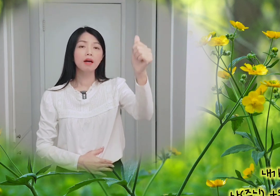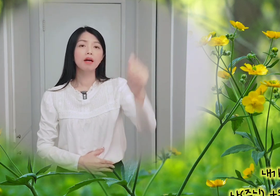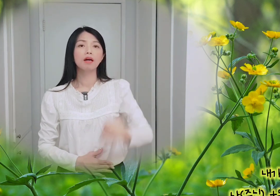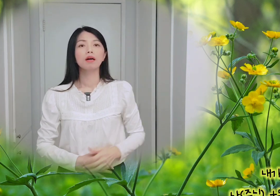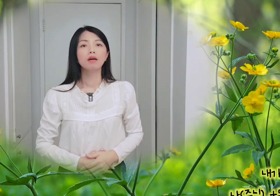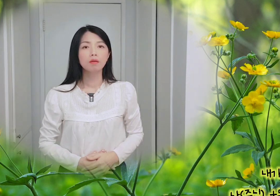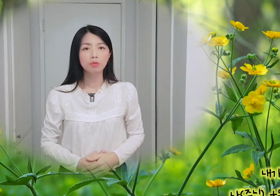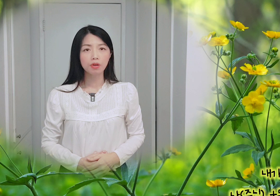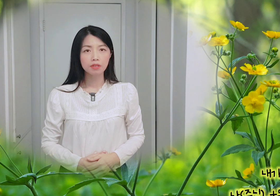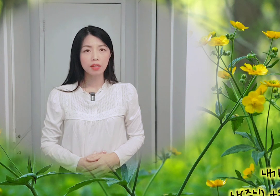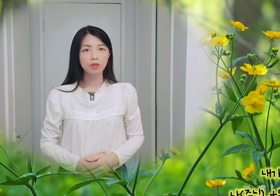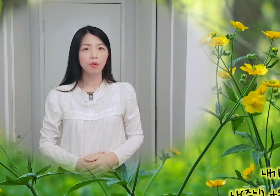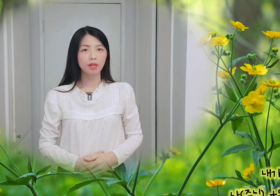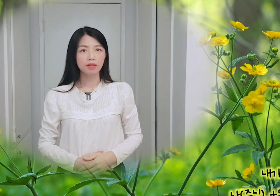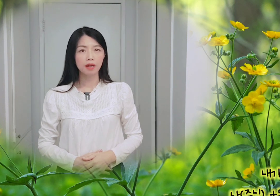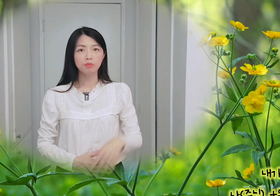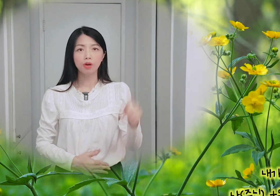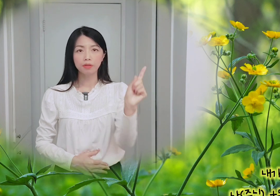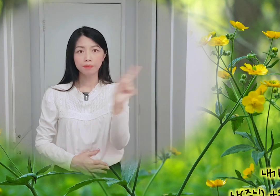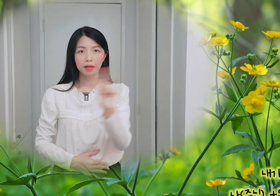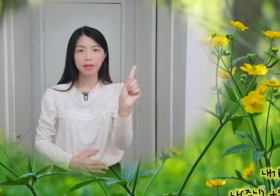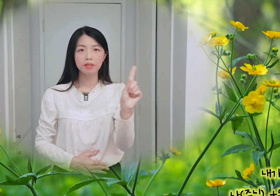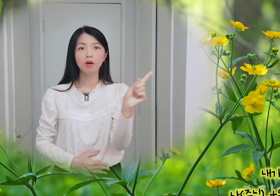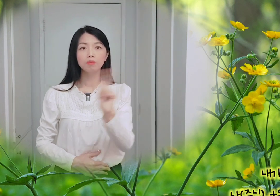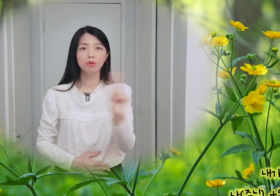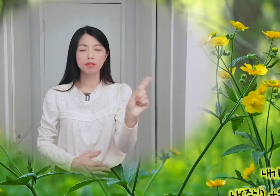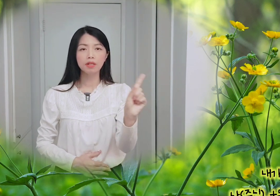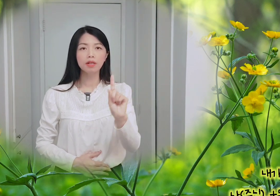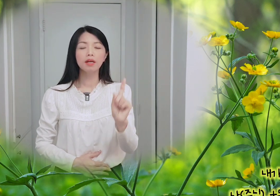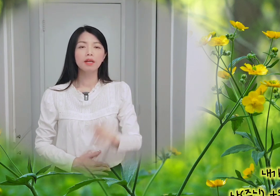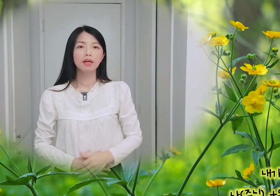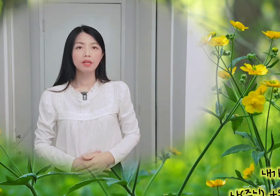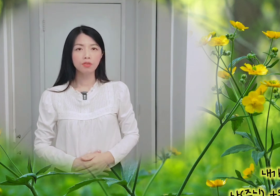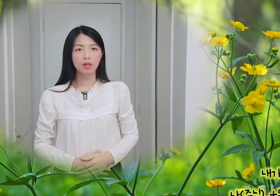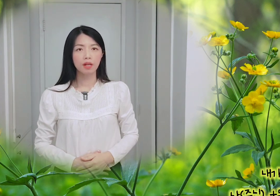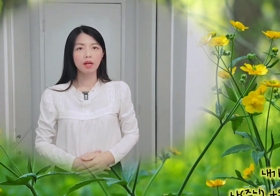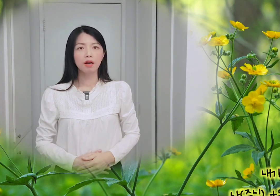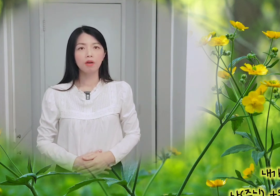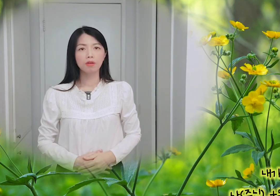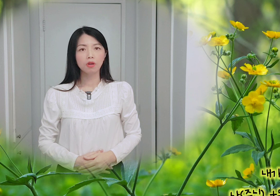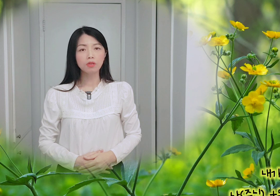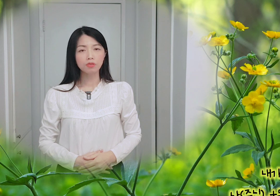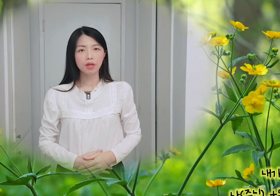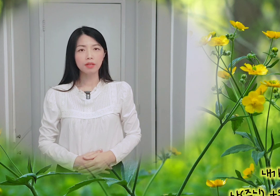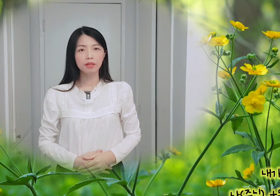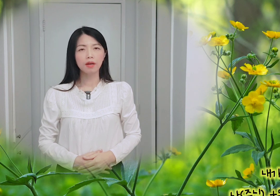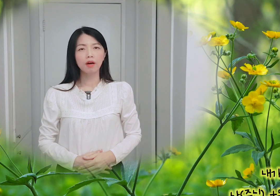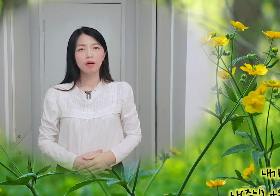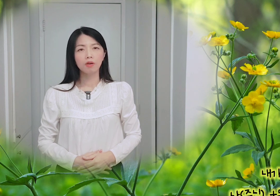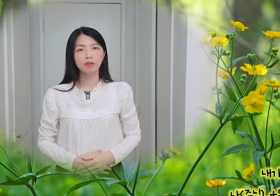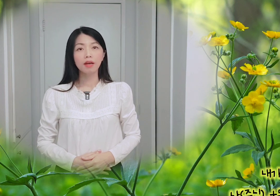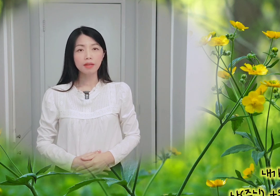내가 무엇을 해주길 원하느냐. 무엇. 아까 했죠. 무엇을 해주길. 여기서